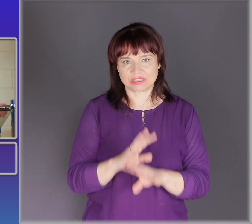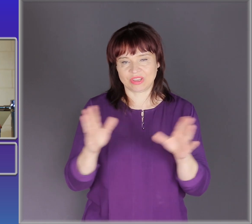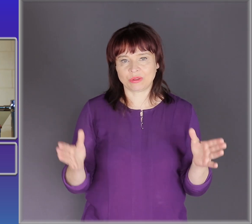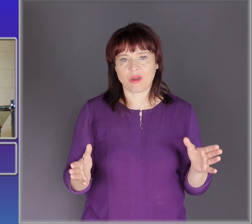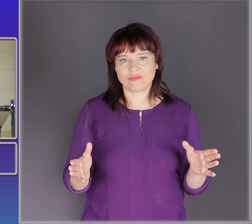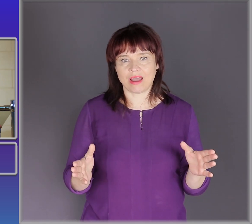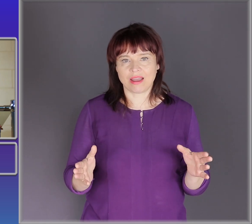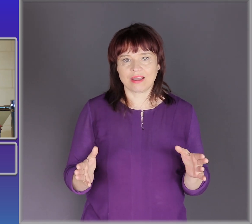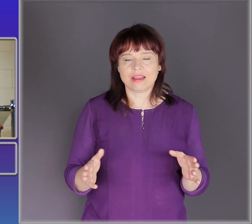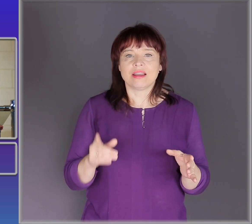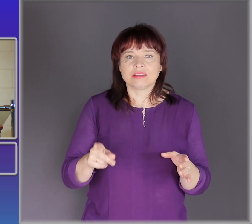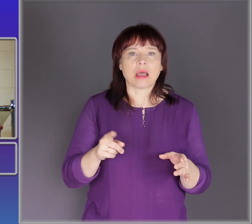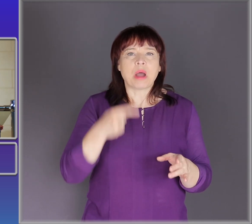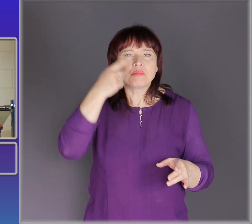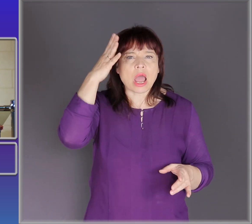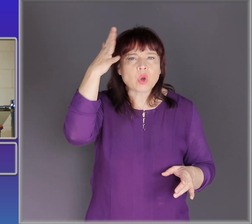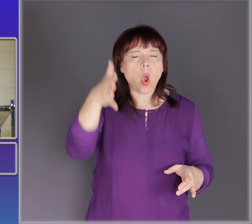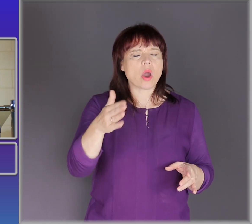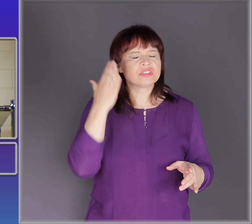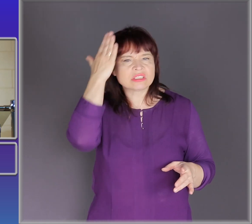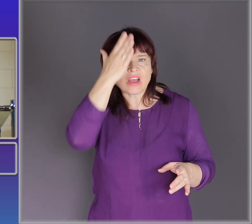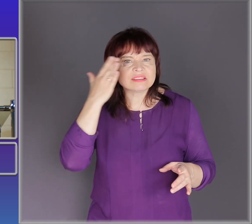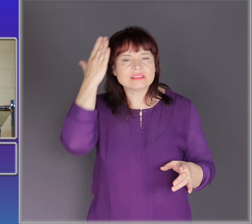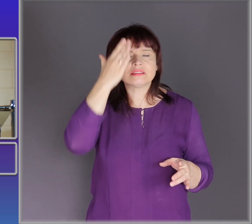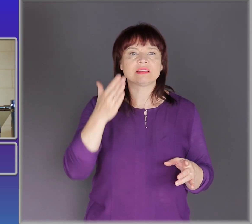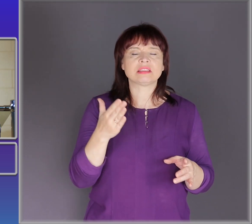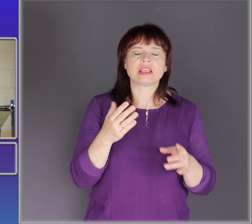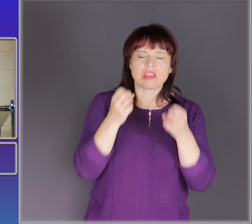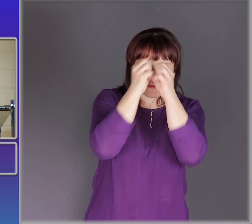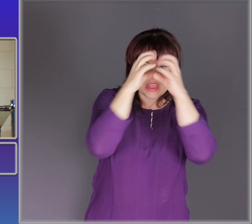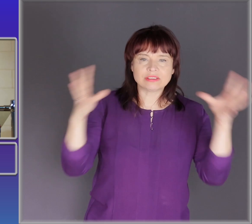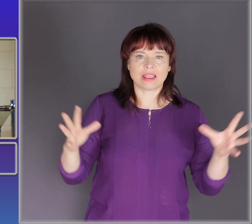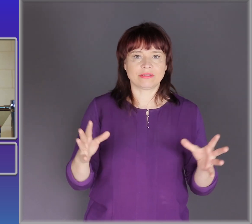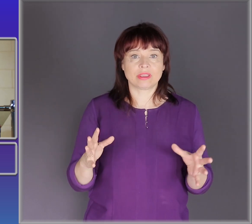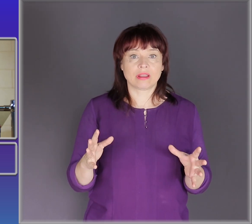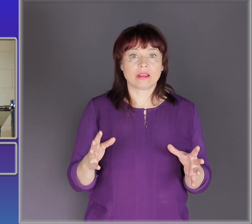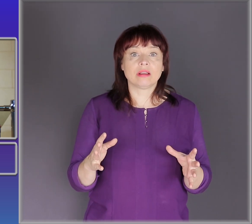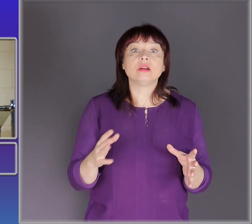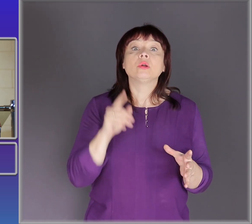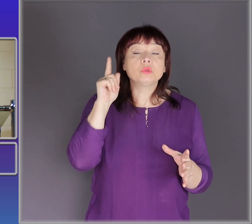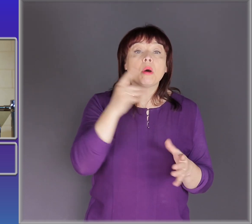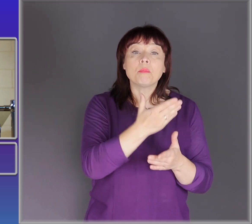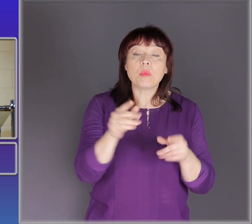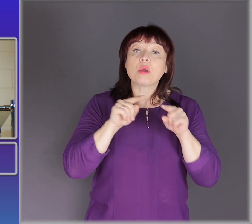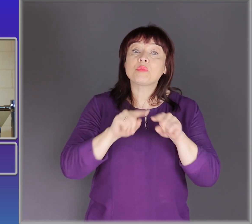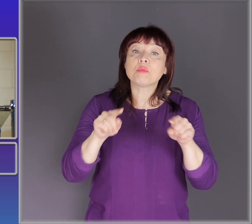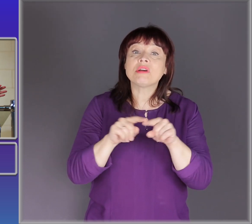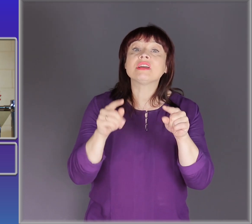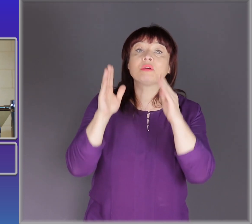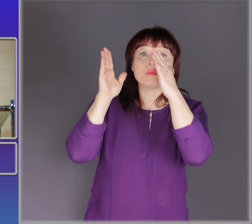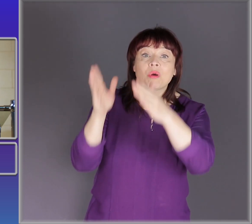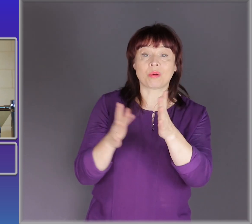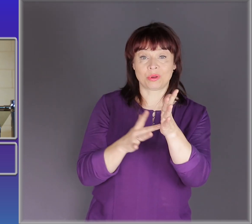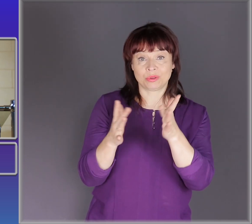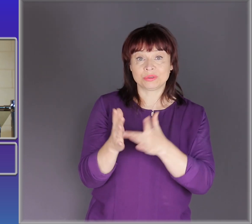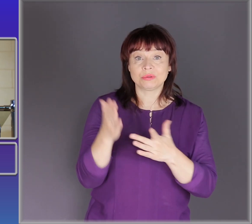сверхъестественные пророчества откровения сны и видения а иисуса христа господа и спасителя потому что если бы ничего